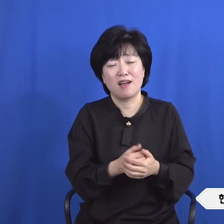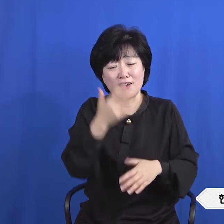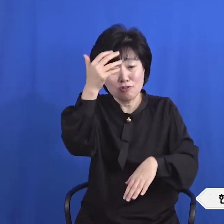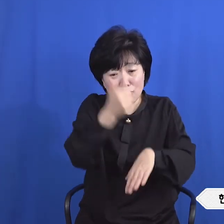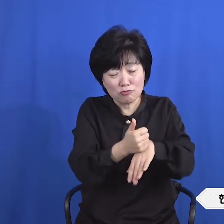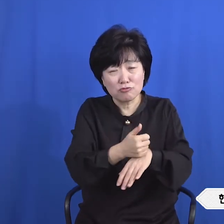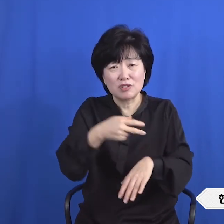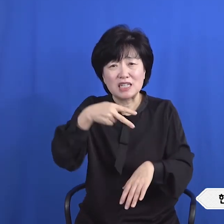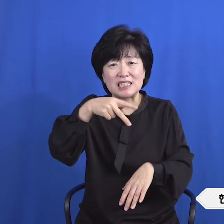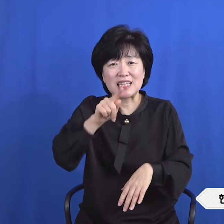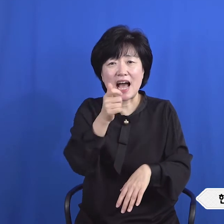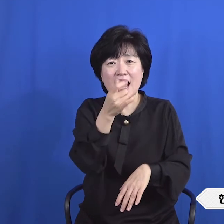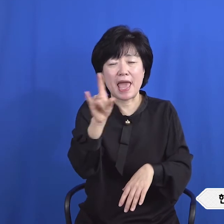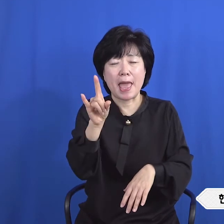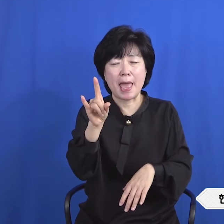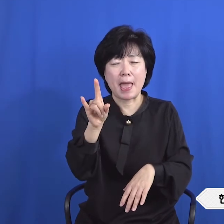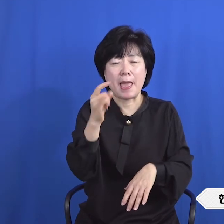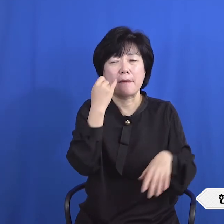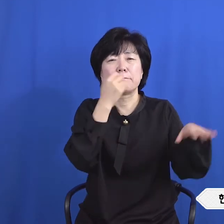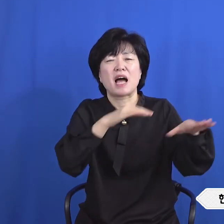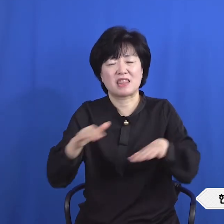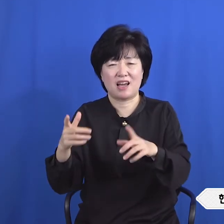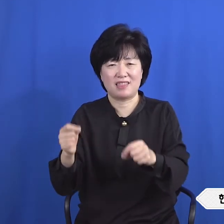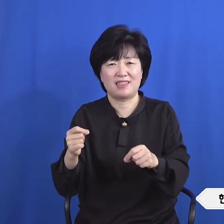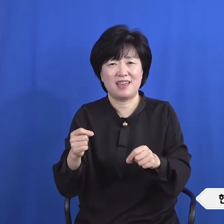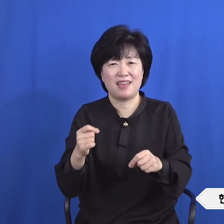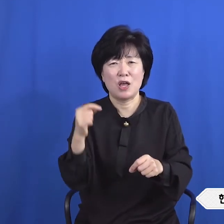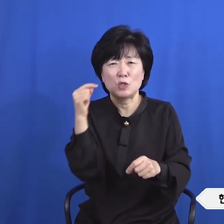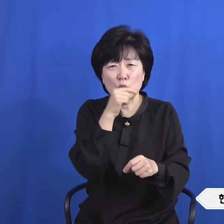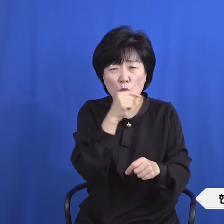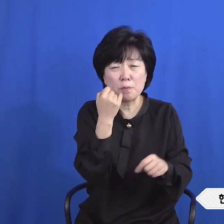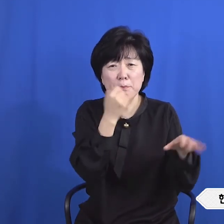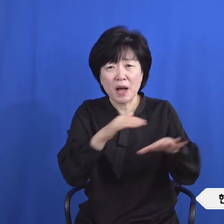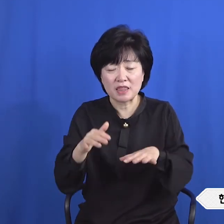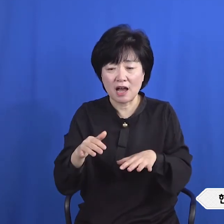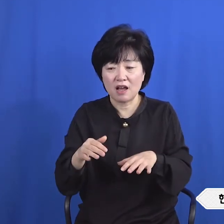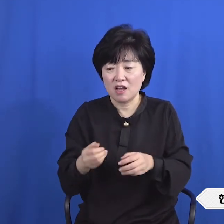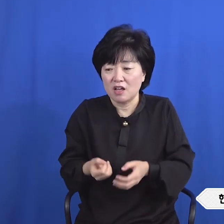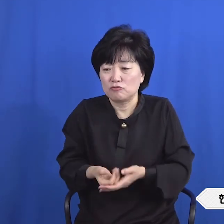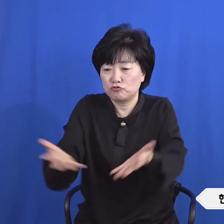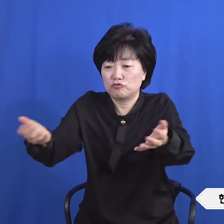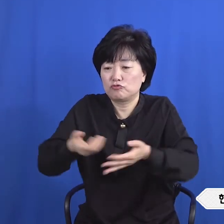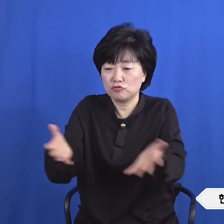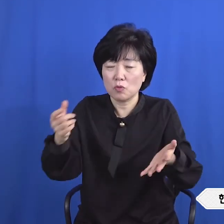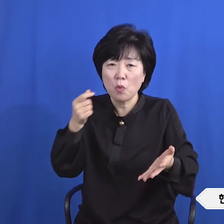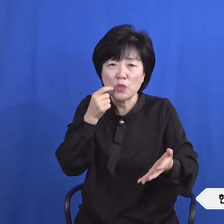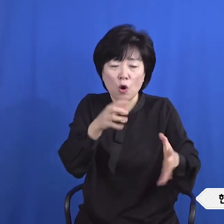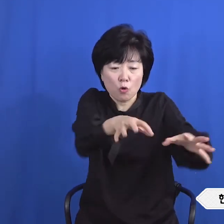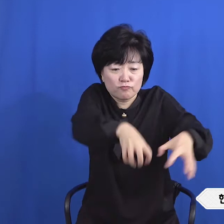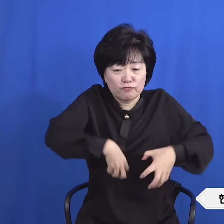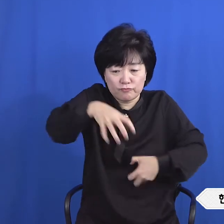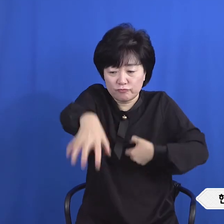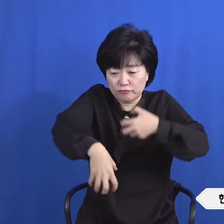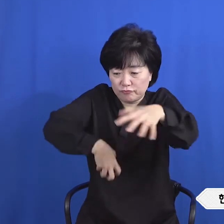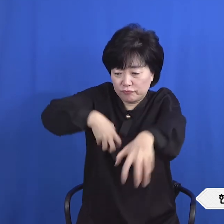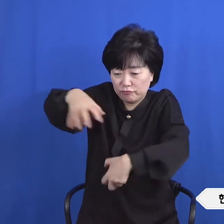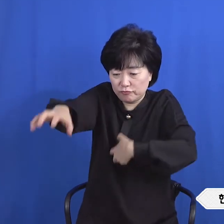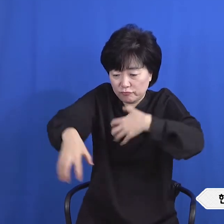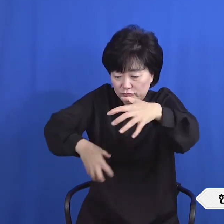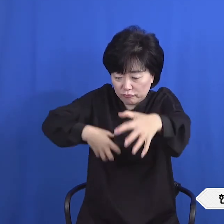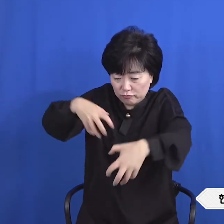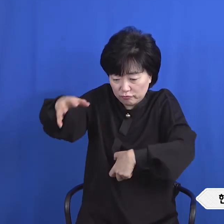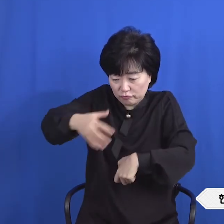사해바다처럼 되어버리는데 내어줄 줄은 모르고 자꾸 받아들이기만 하다가 죽음의 바다가 되어버리는